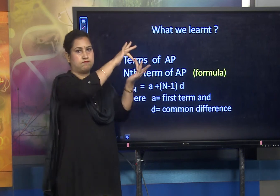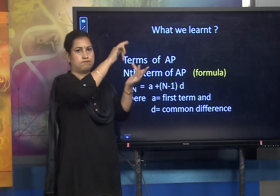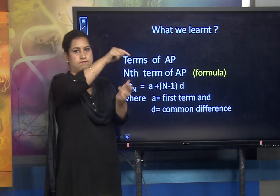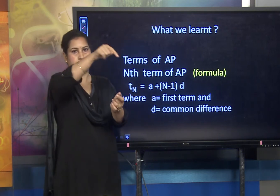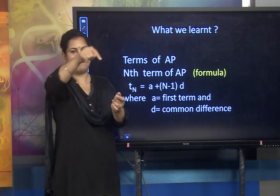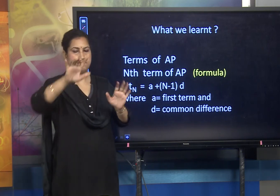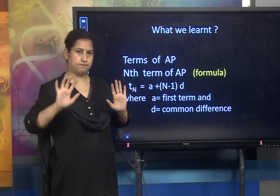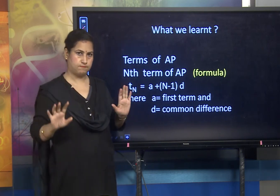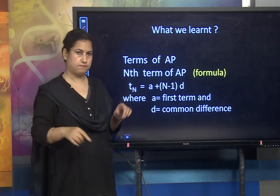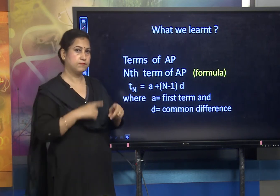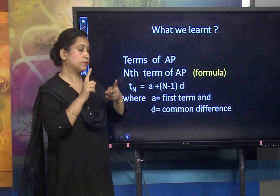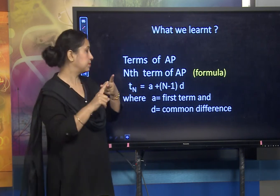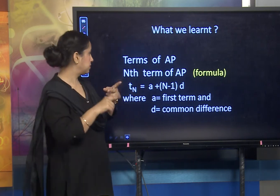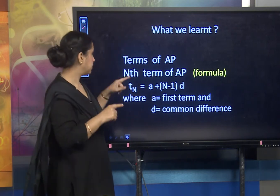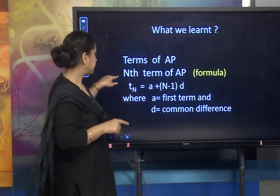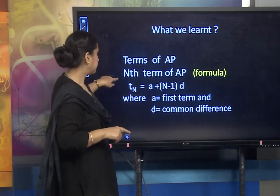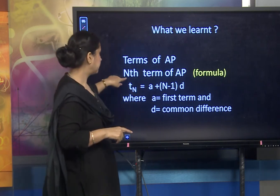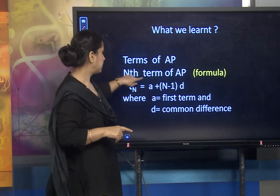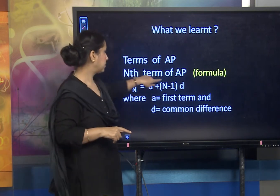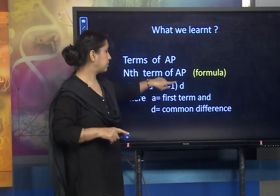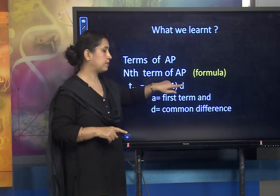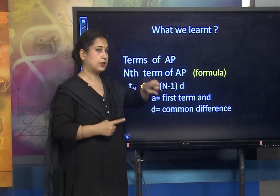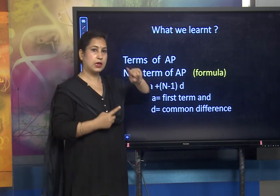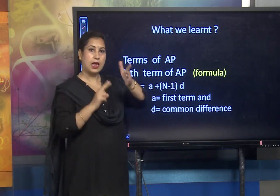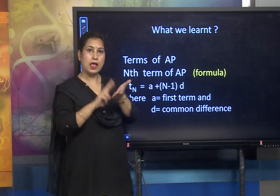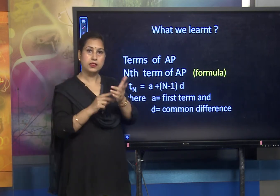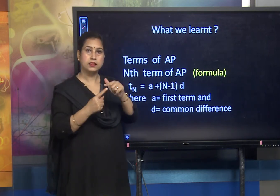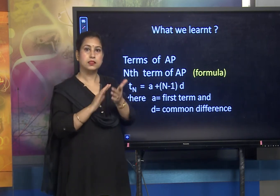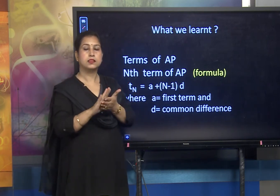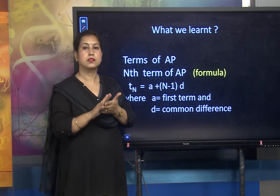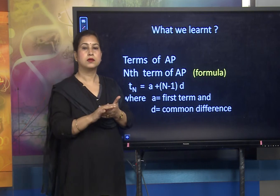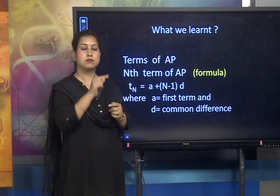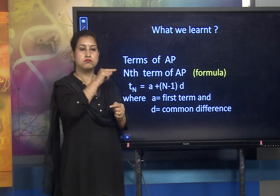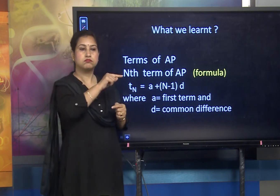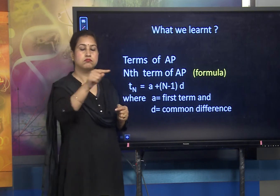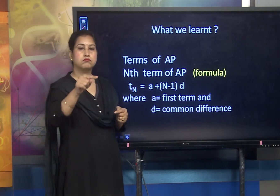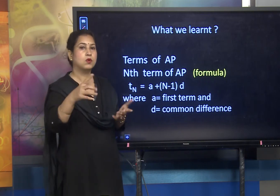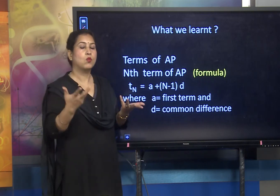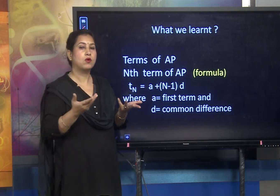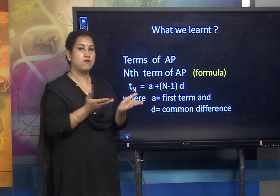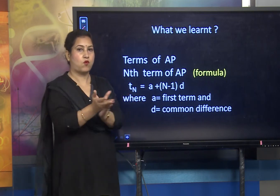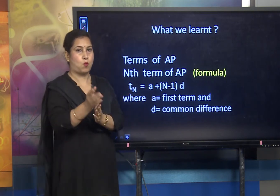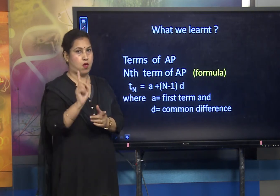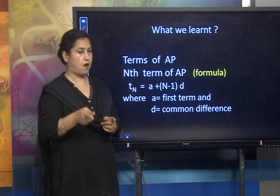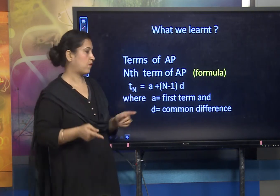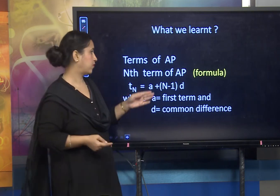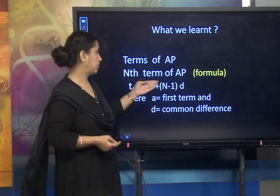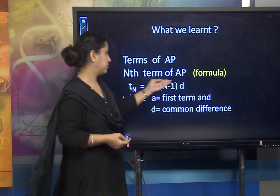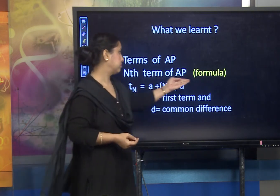जिनको जोड़ा जाता है उनको टर्म कहा जाता है। nth टर्म जो एपी की हैं वो हमें फॉर्मूले